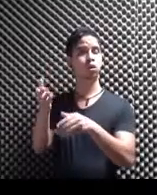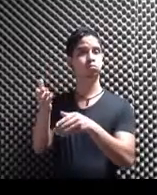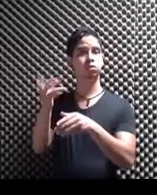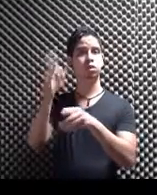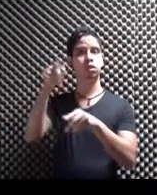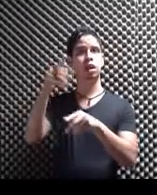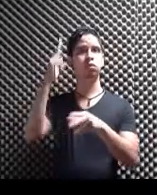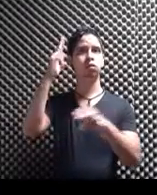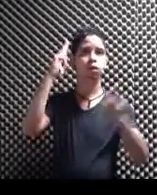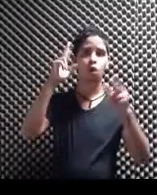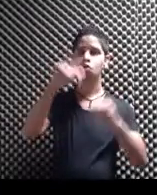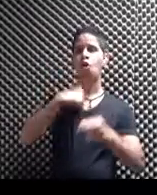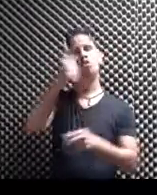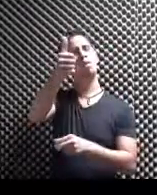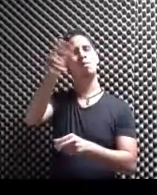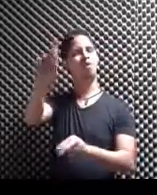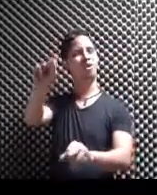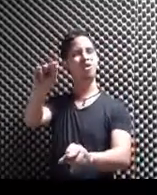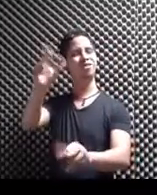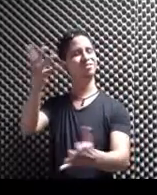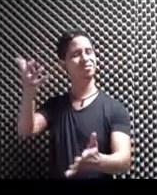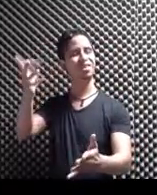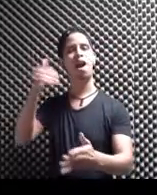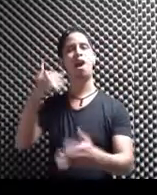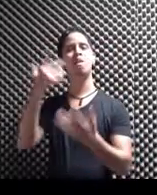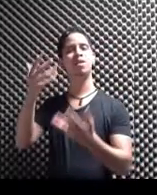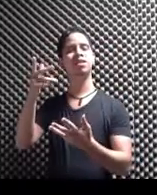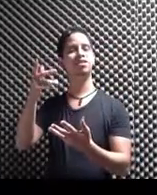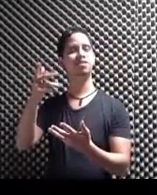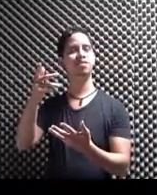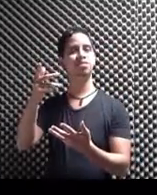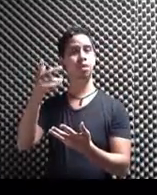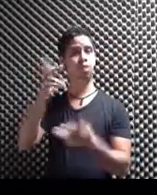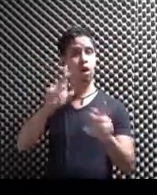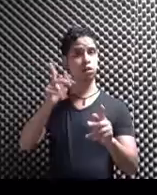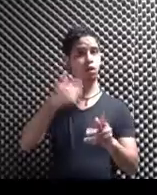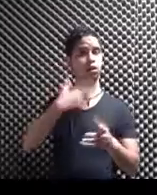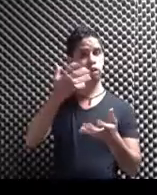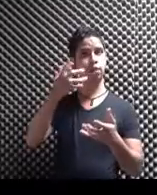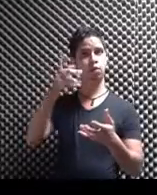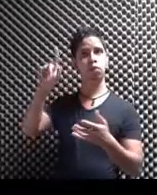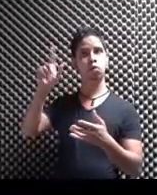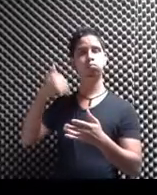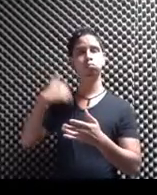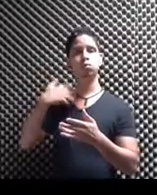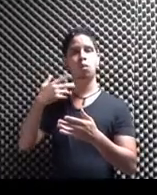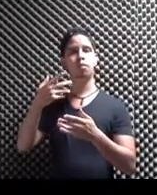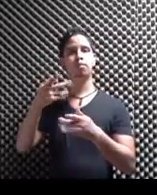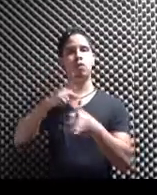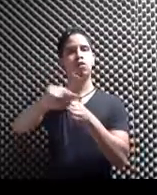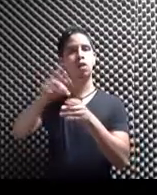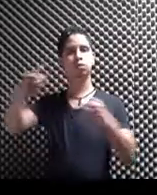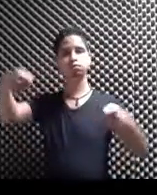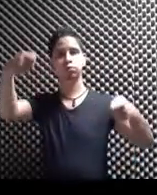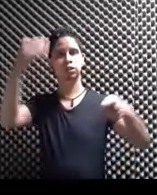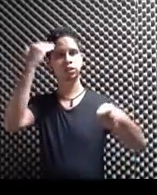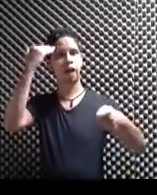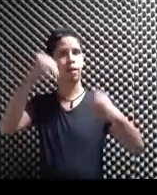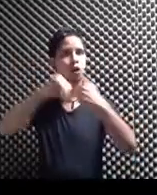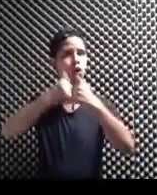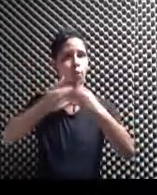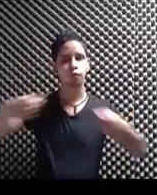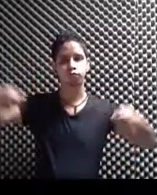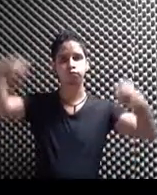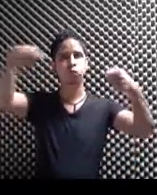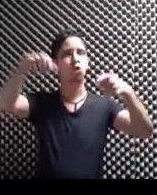por favor no se los recorte usted mismo y cortar el cabello no es que ellos lo piden así o sea porque el estilista sabe como